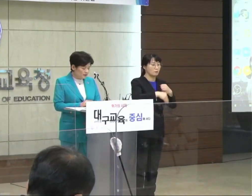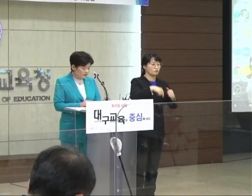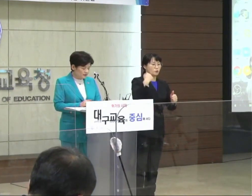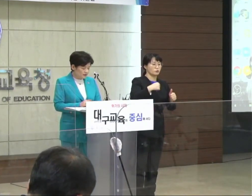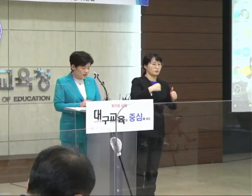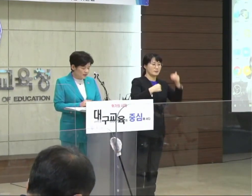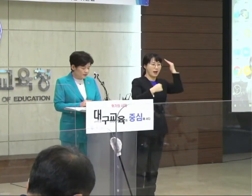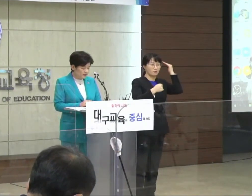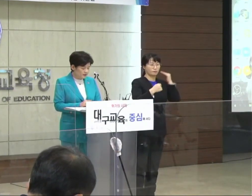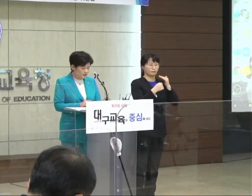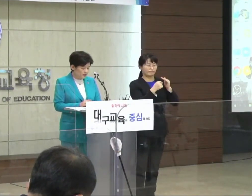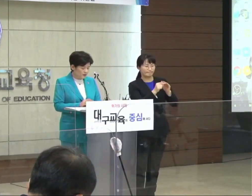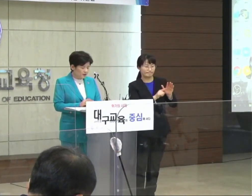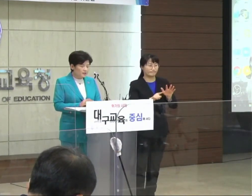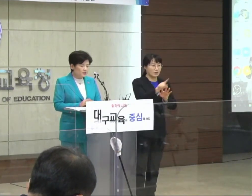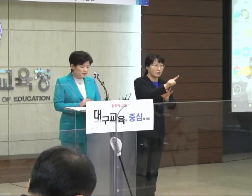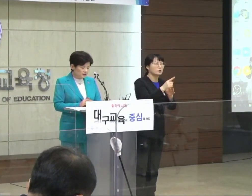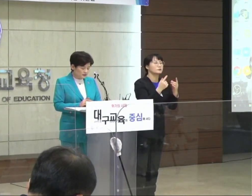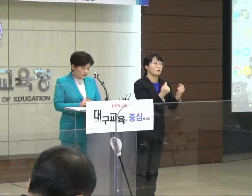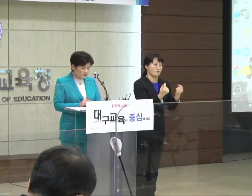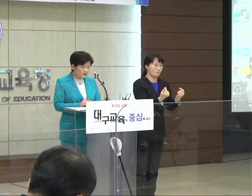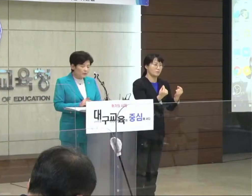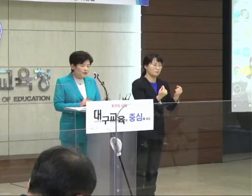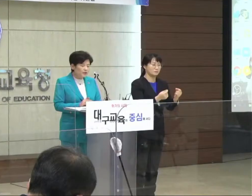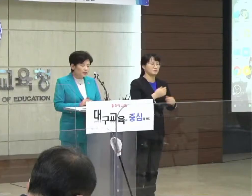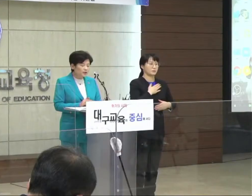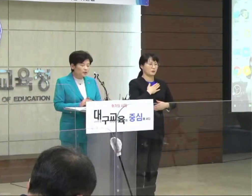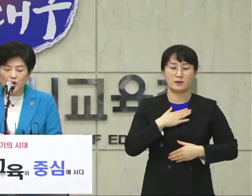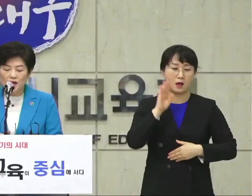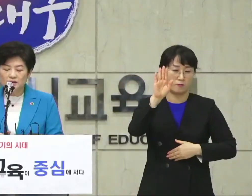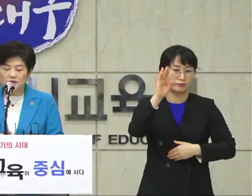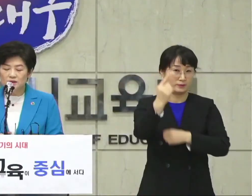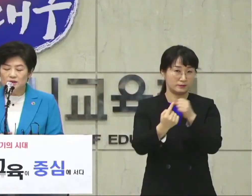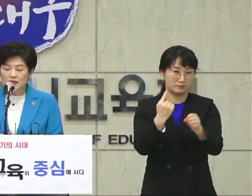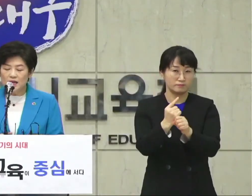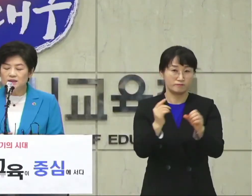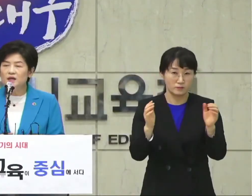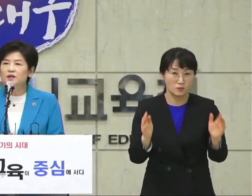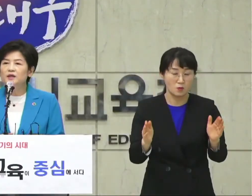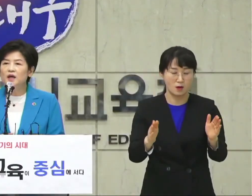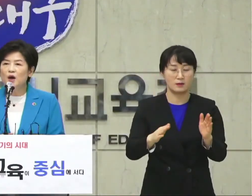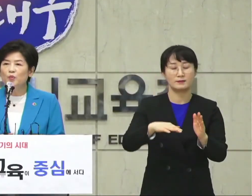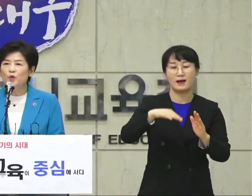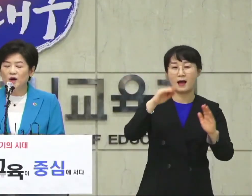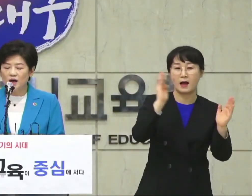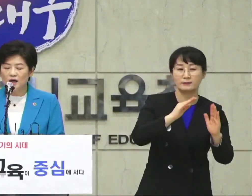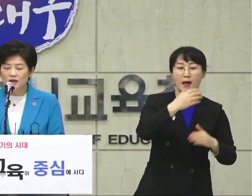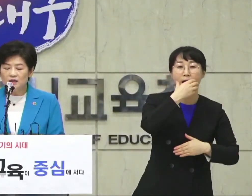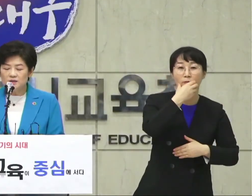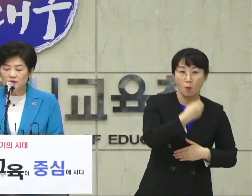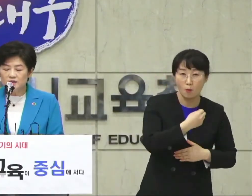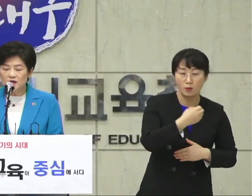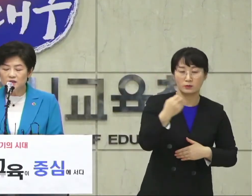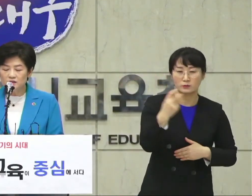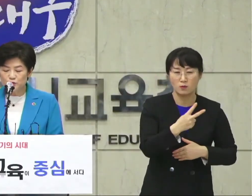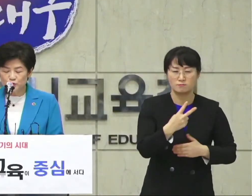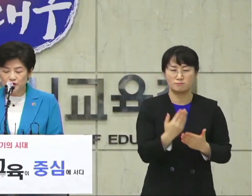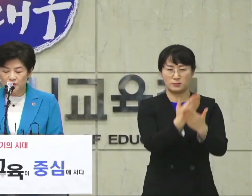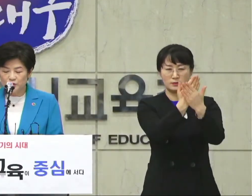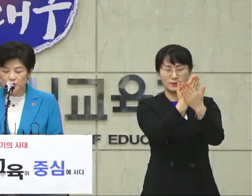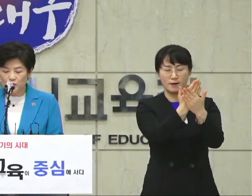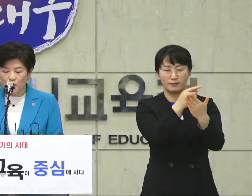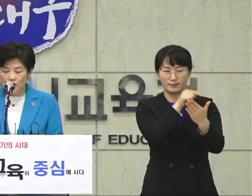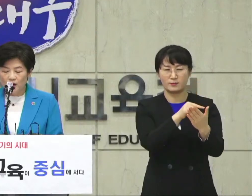대한민국을 선도하였듯이 저는 남은 임기 동안 학생의 행복과